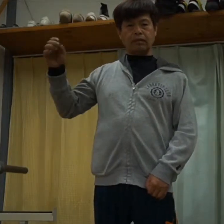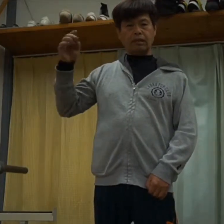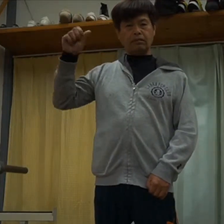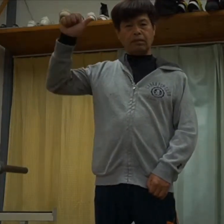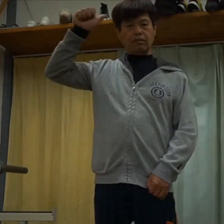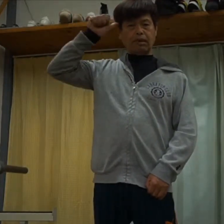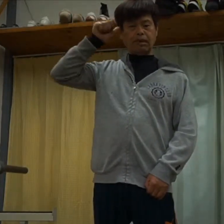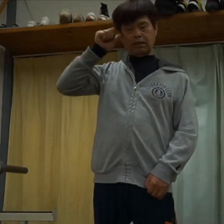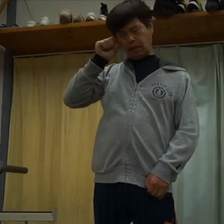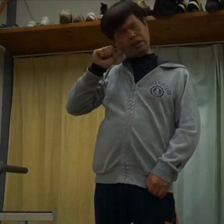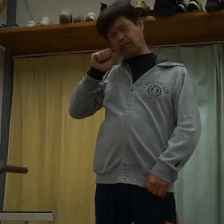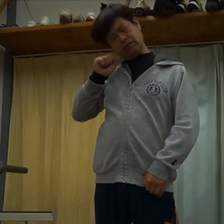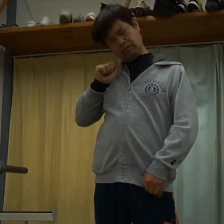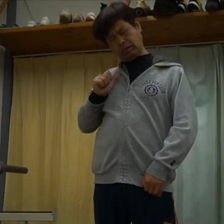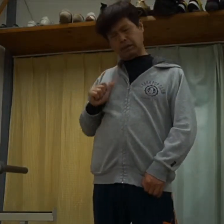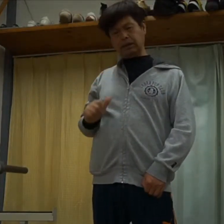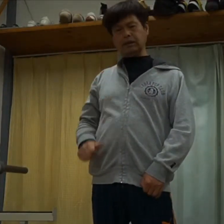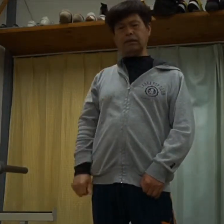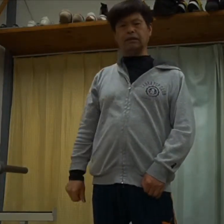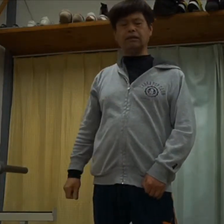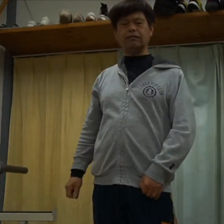あきらめめたくない